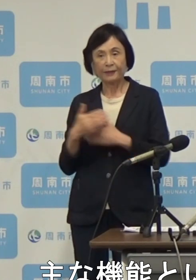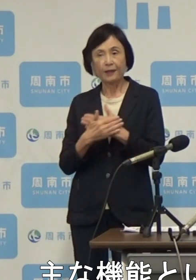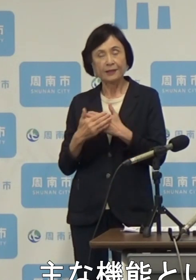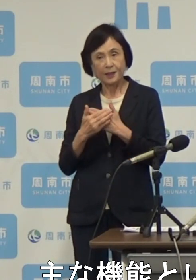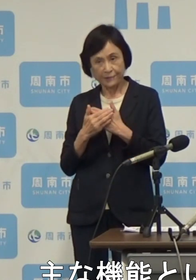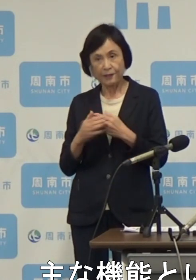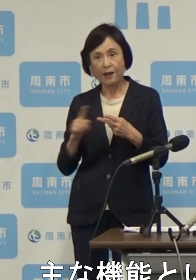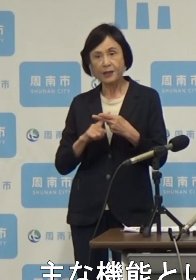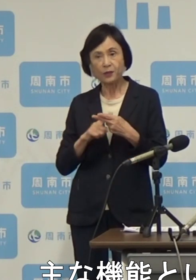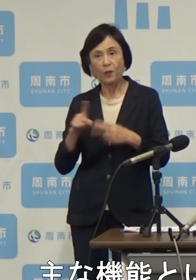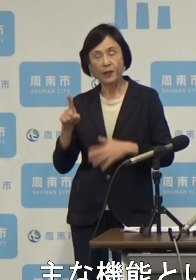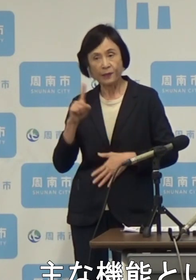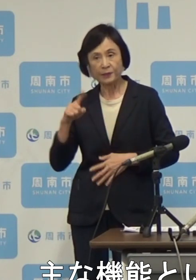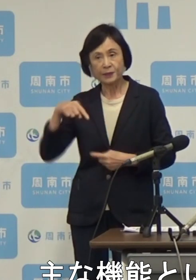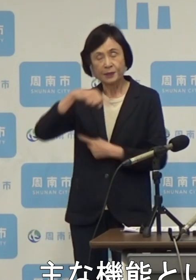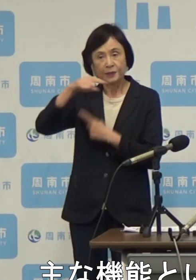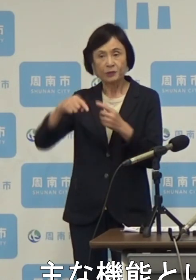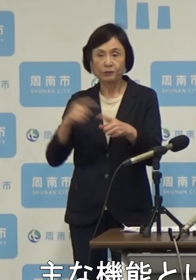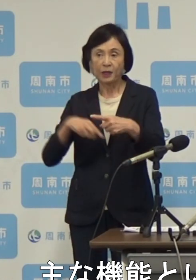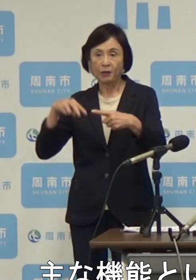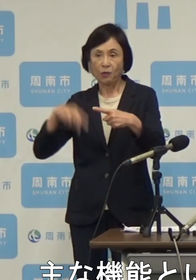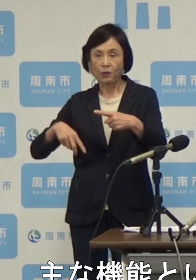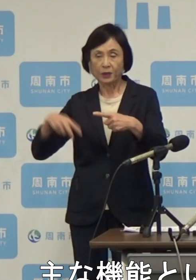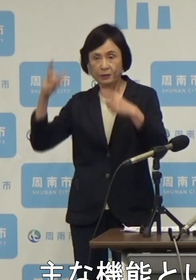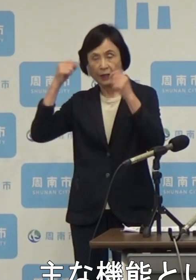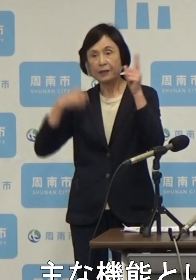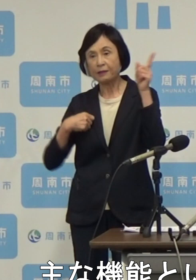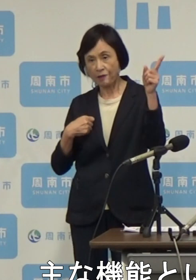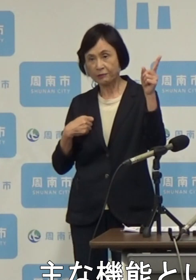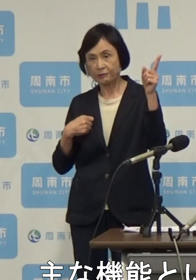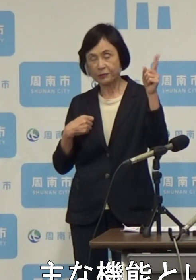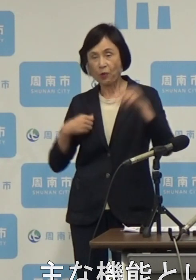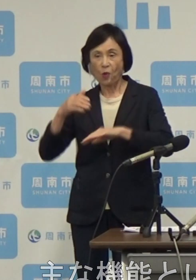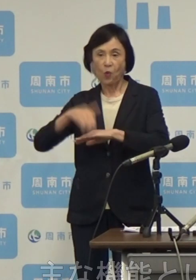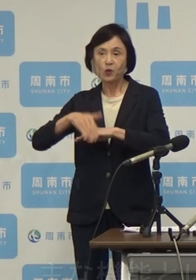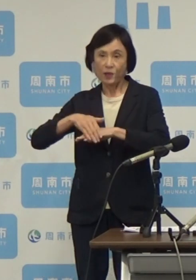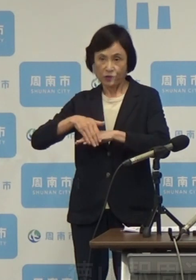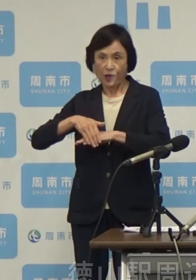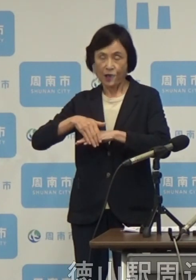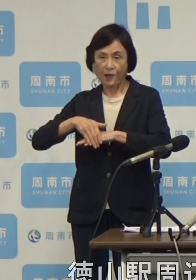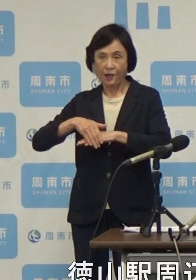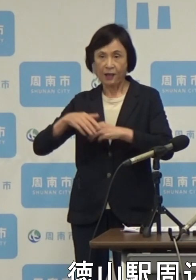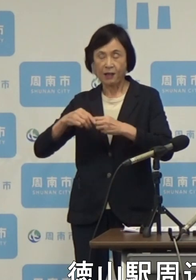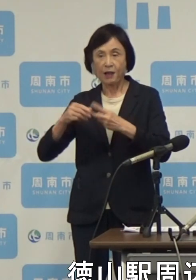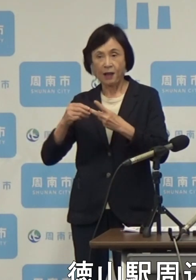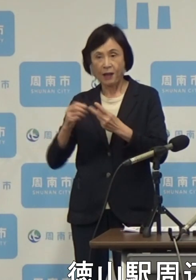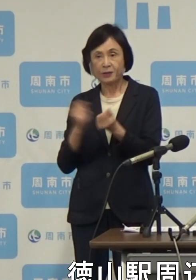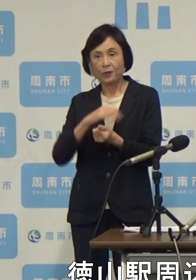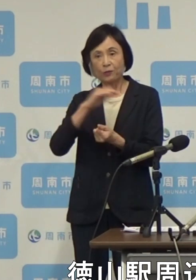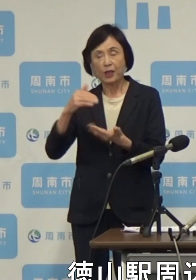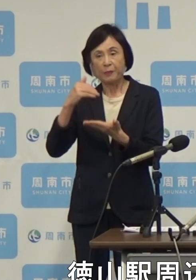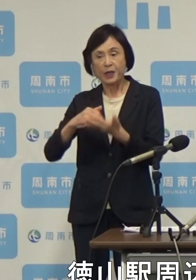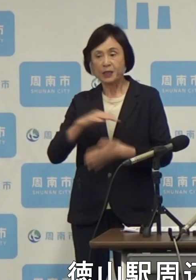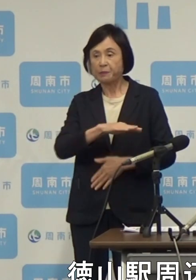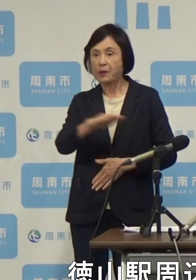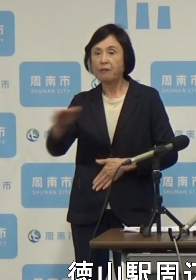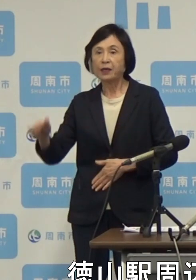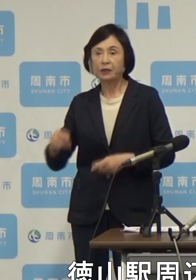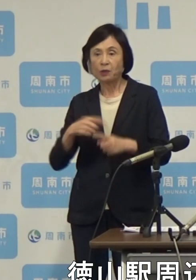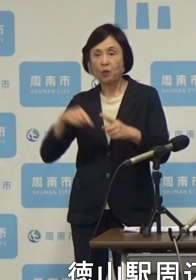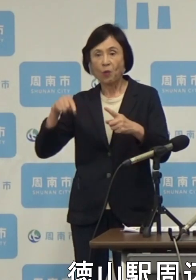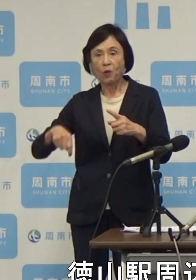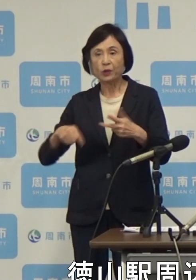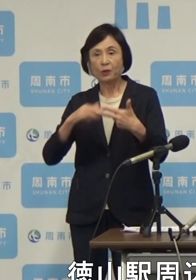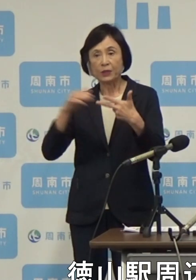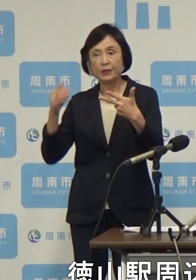といたしまして、周南公立大学のサテライト窓口機能と徳山駅周辺の公